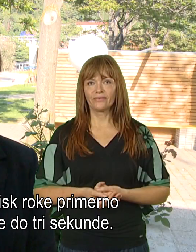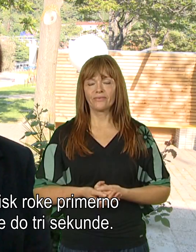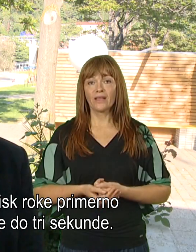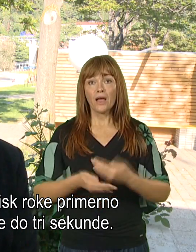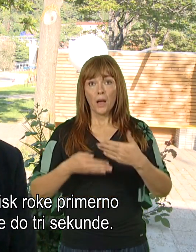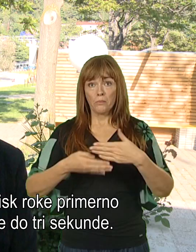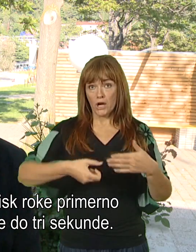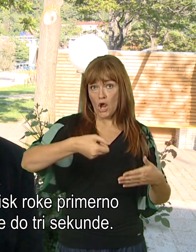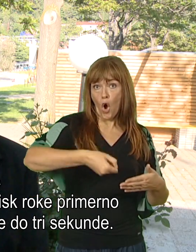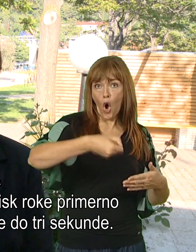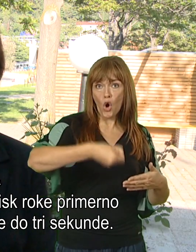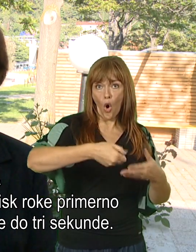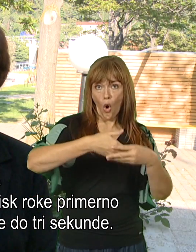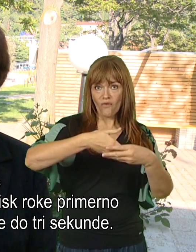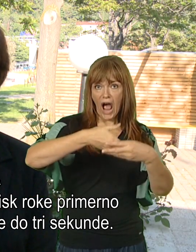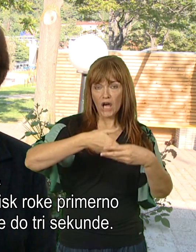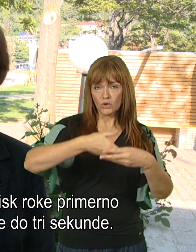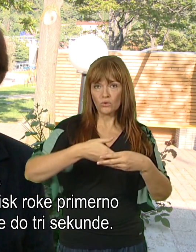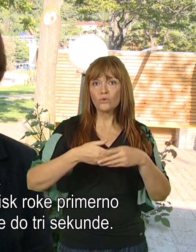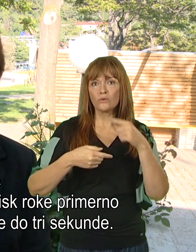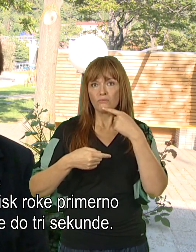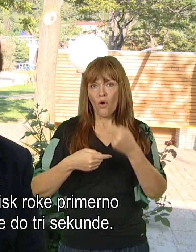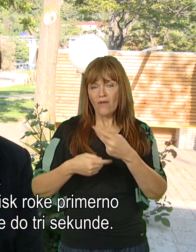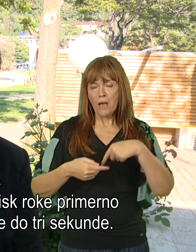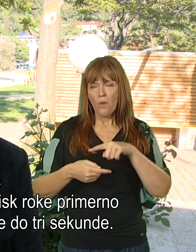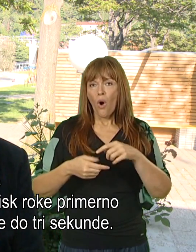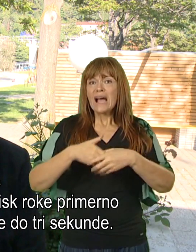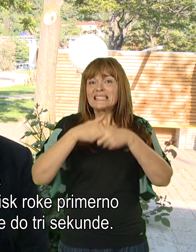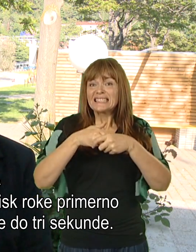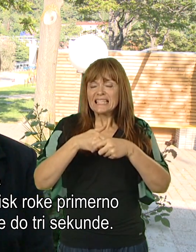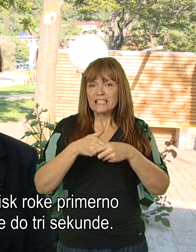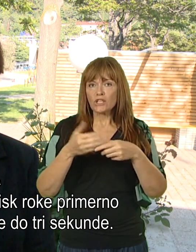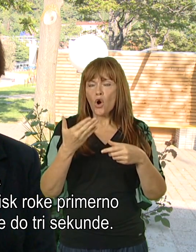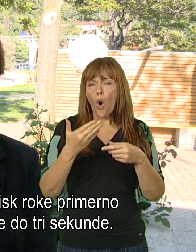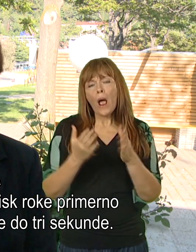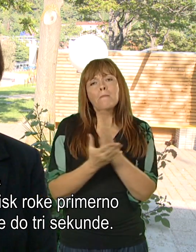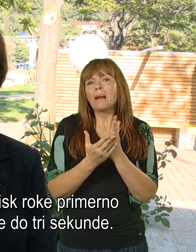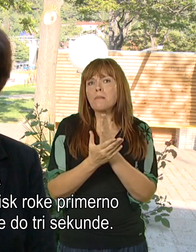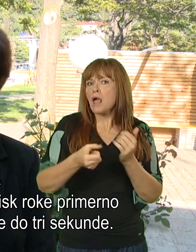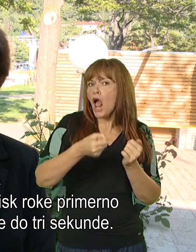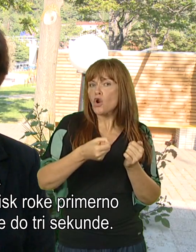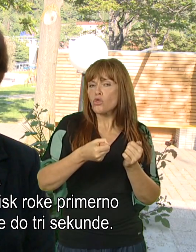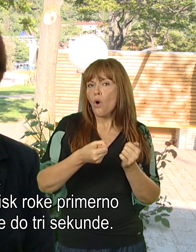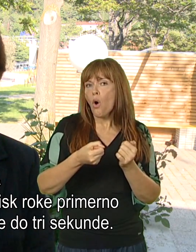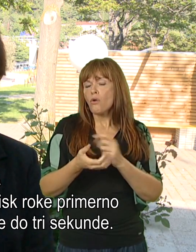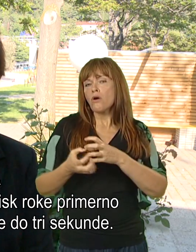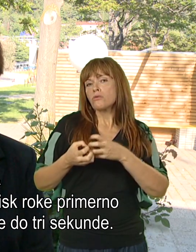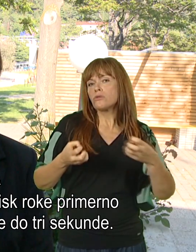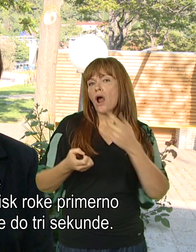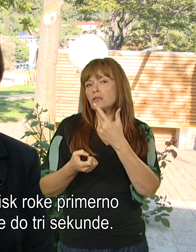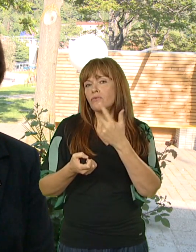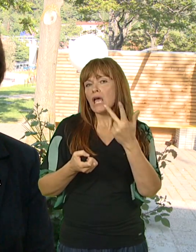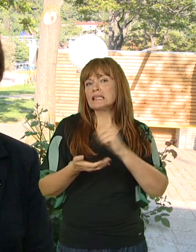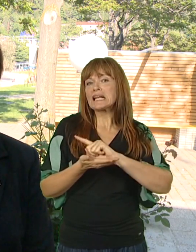Pri rokovanju smo povedali, da je pač ta stisk roke primerno čvrst, naj traja 2 do 3